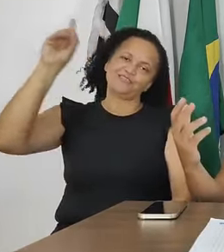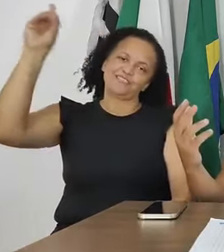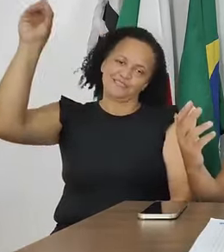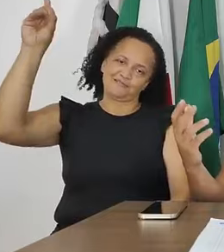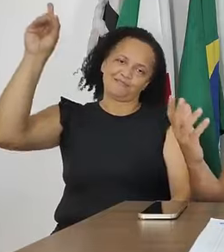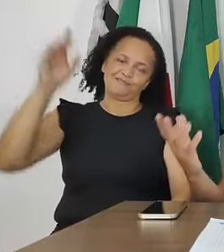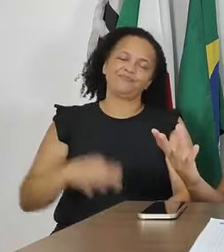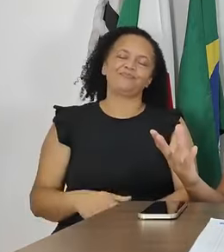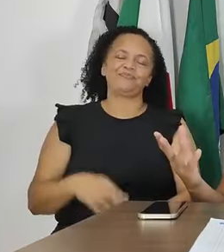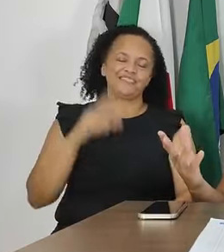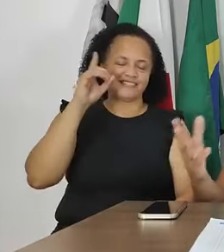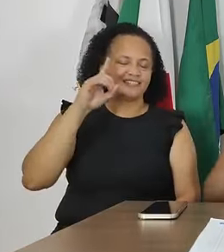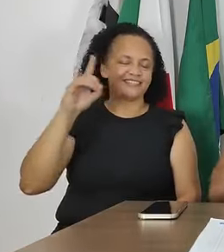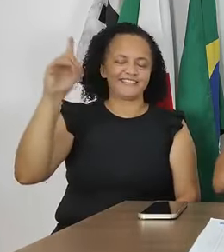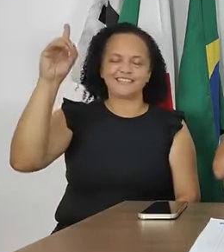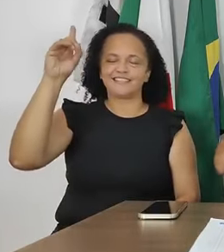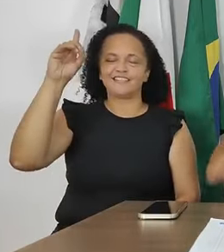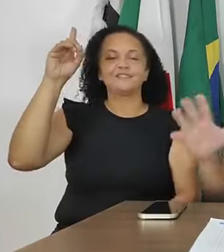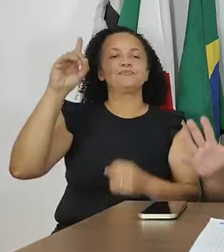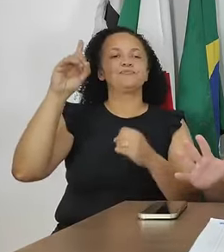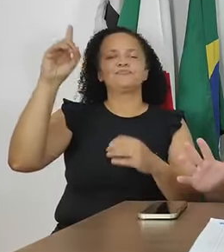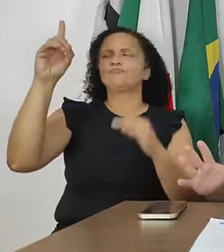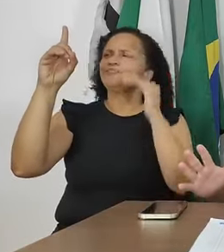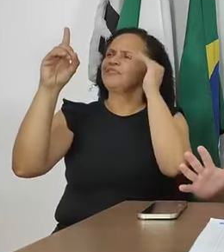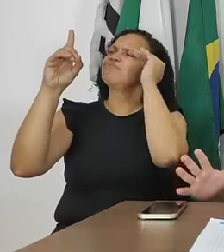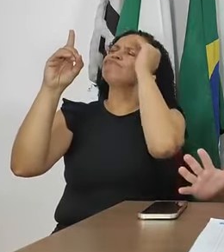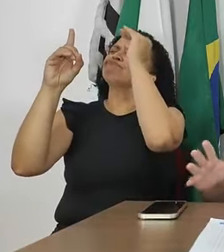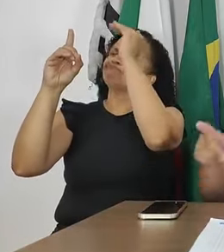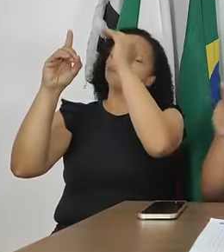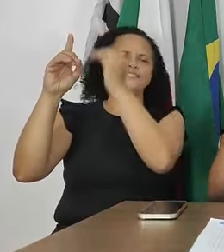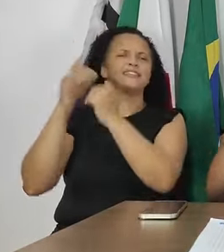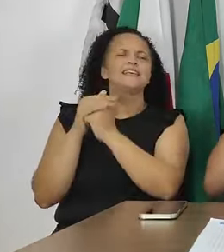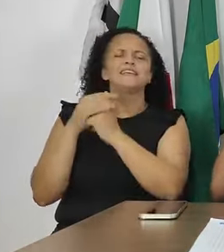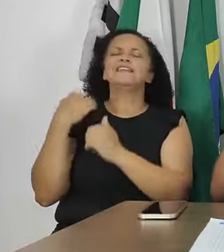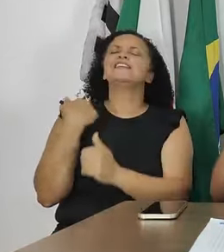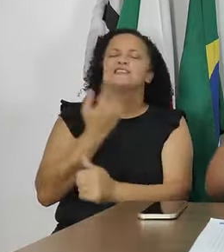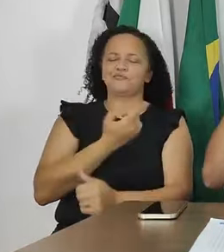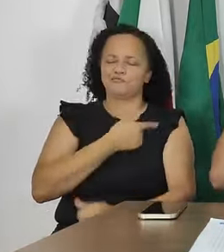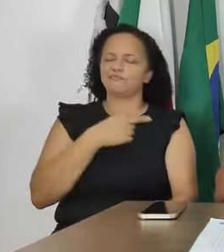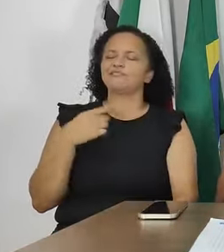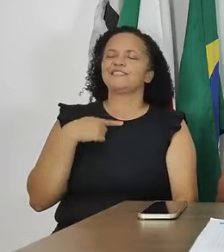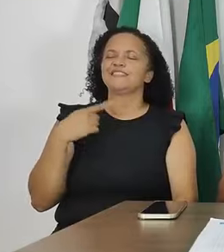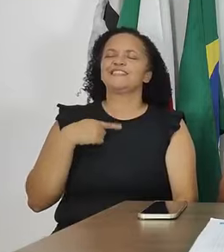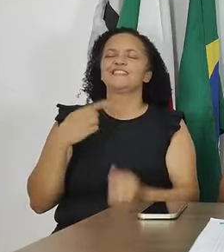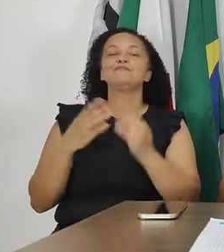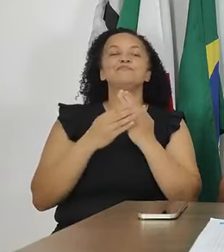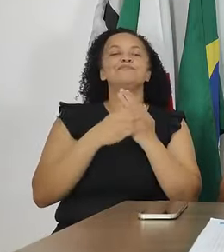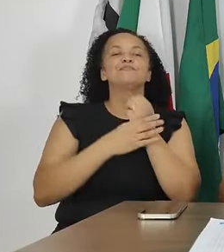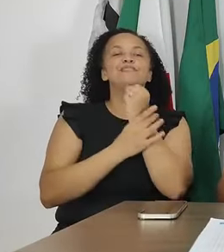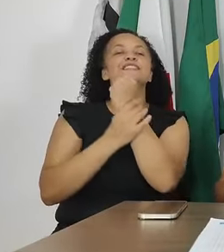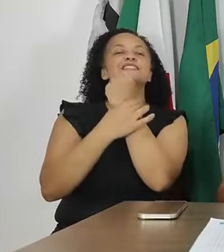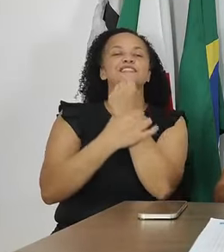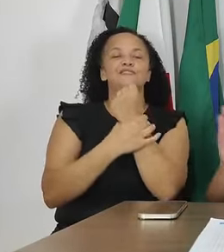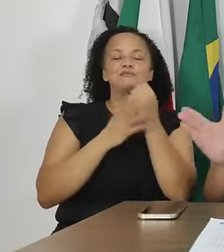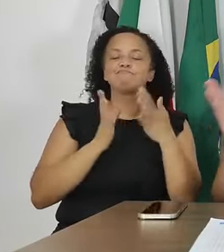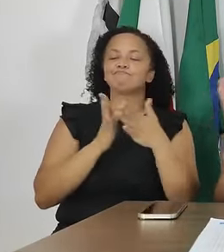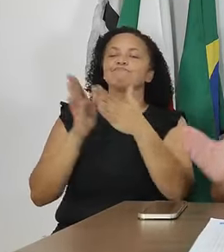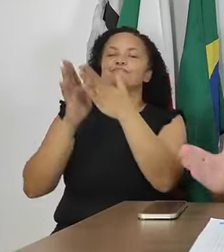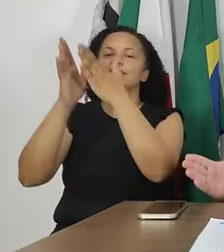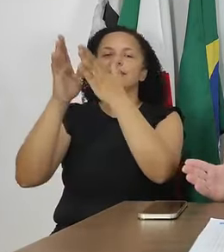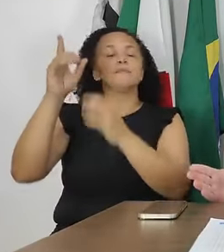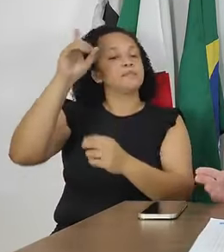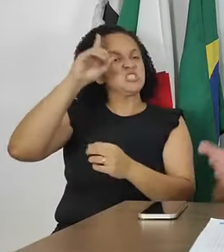soberano. Portanto, nós estamos seguros nos seus caminhos, porque o Senhor, maior é aquele que está em nós do que aquele que